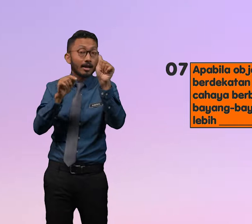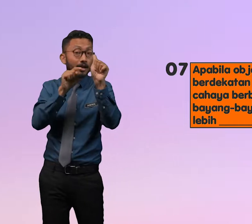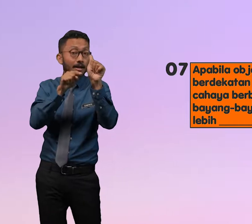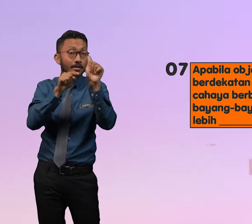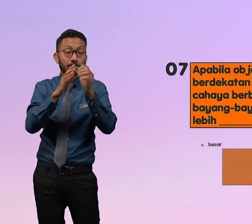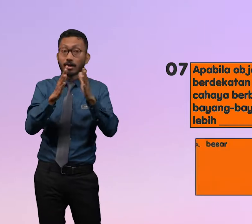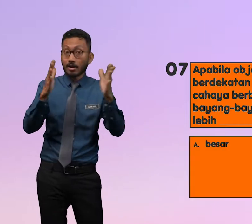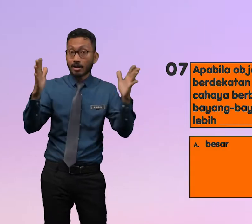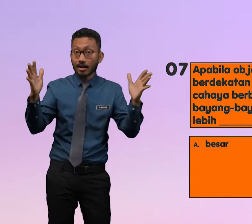betul.